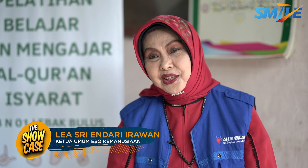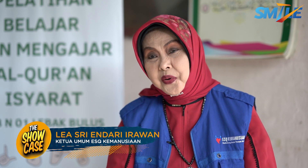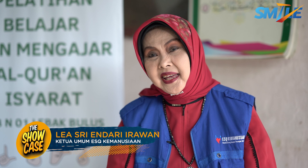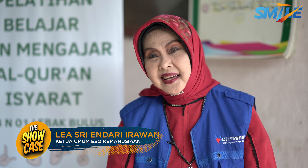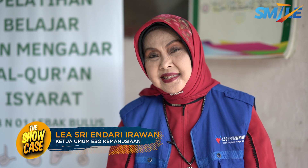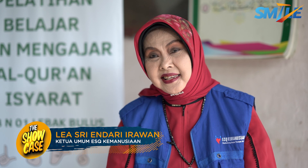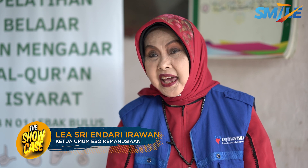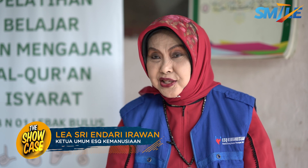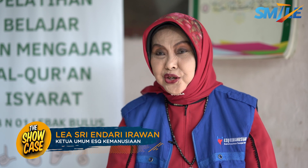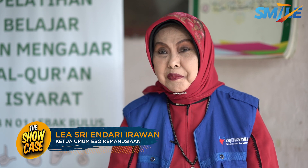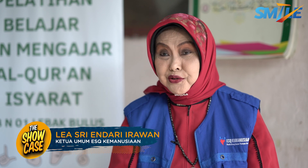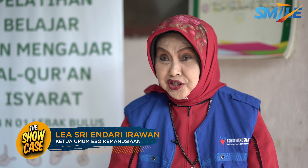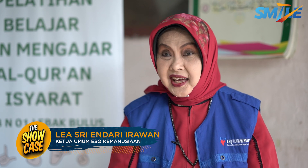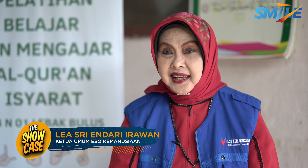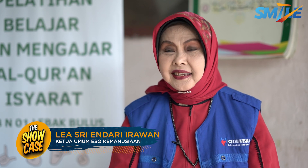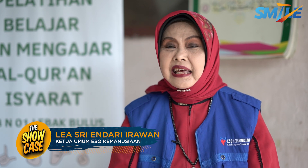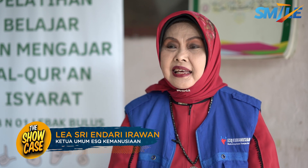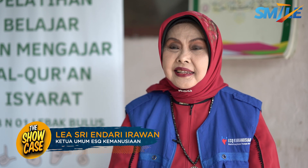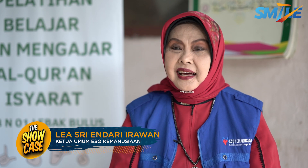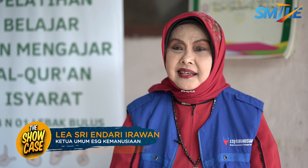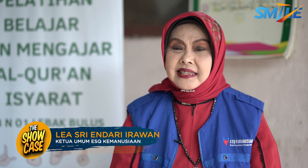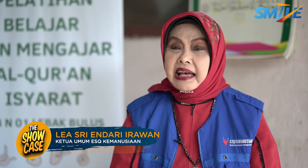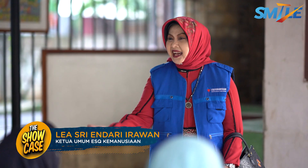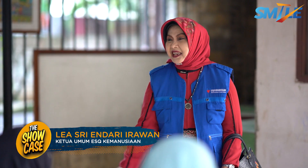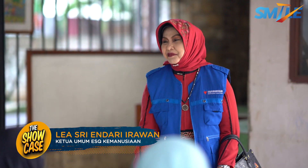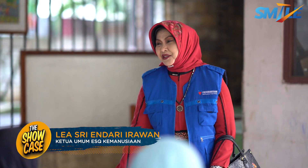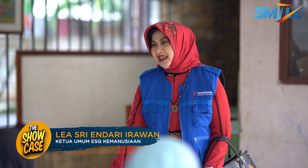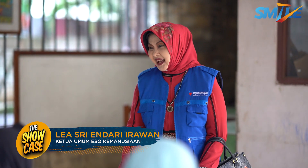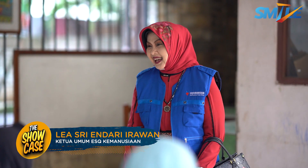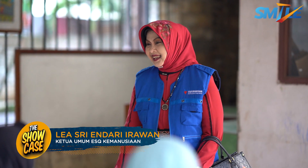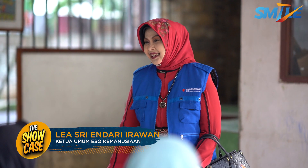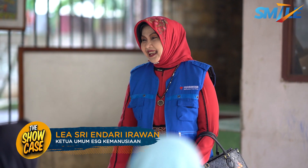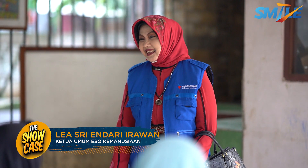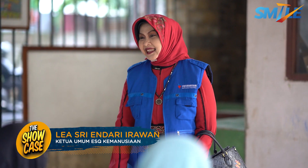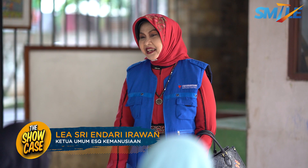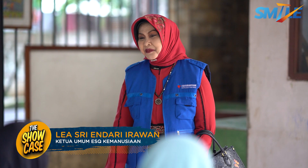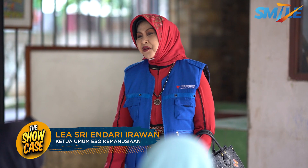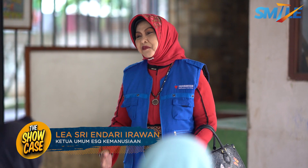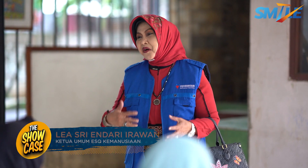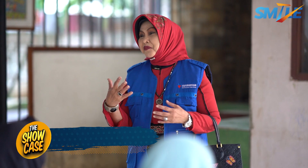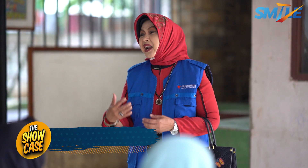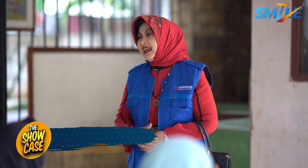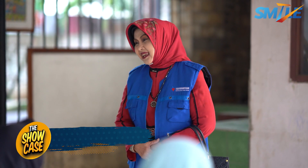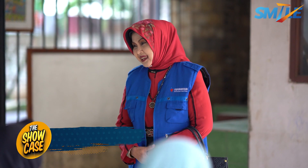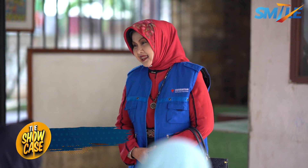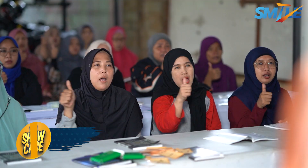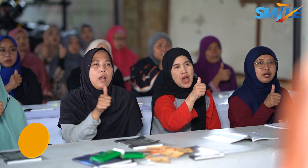Ketua Yayasan ISQ Kemanusiaan. Yang saat ini program kami adalah Mushaf Al-Quran